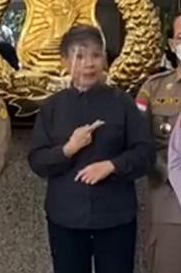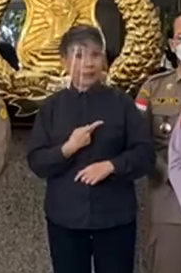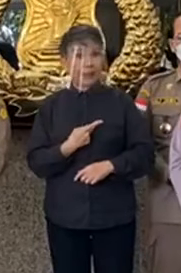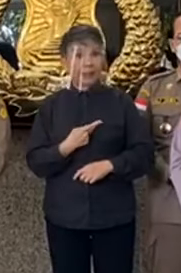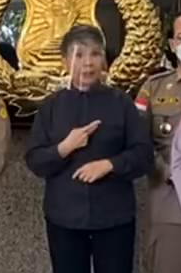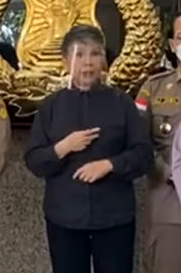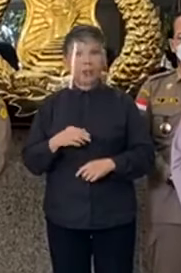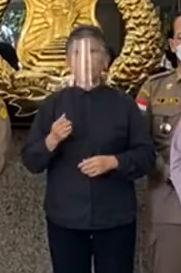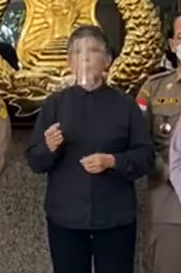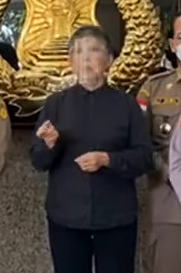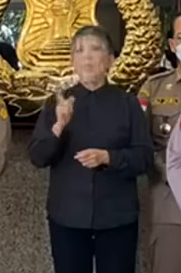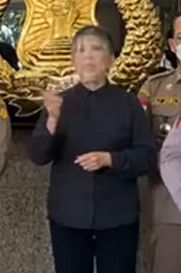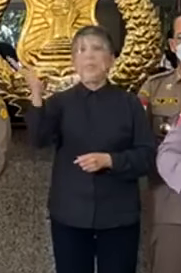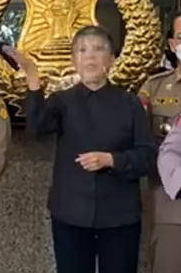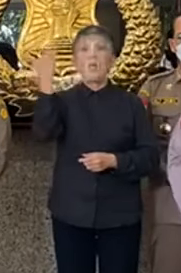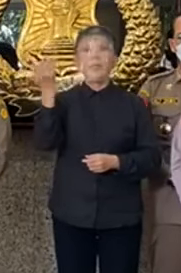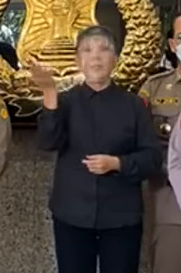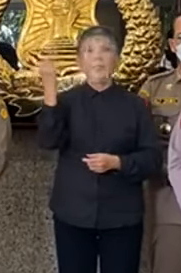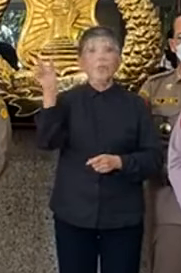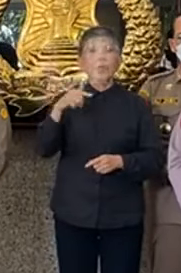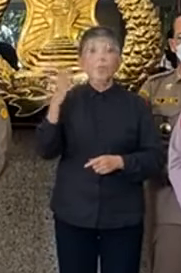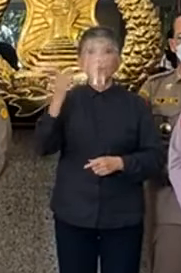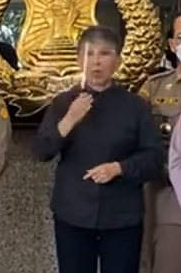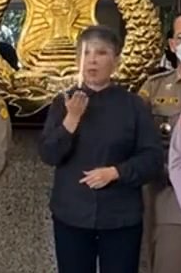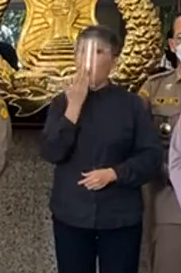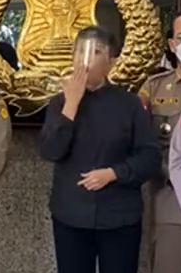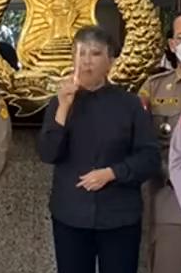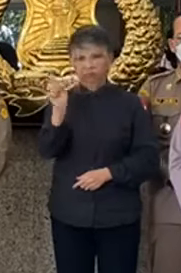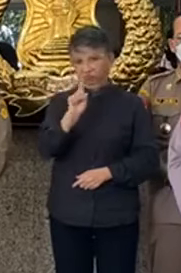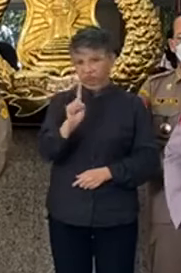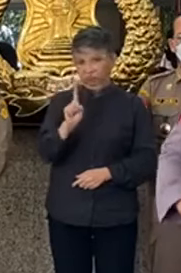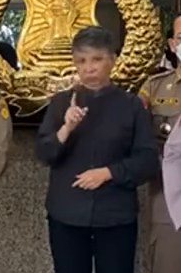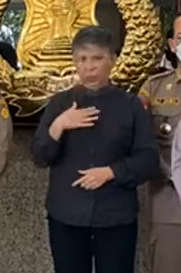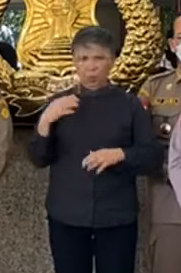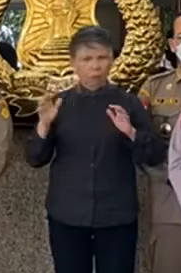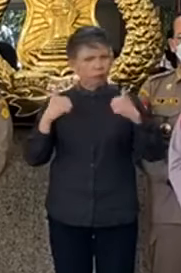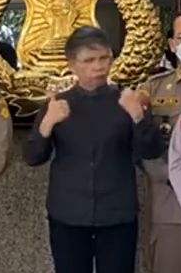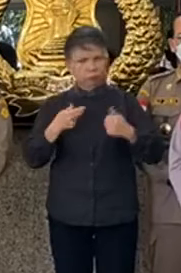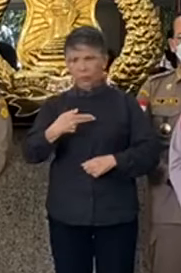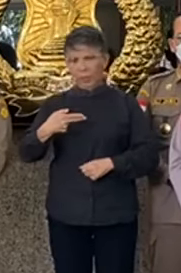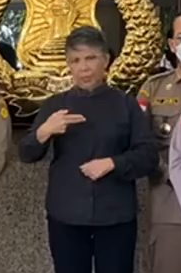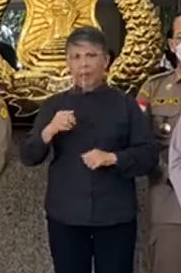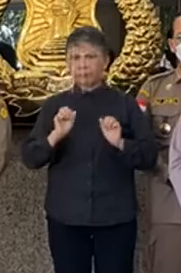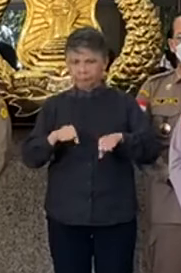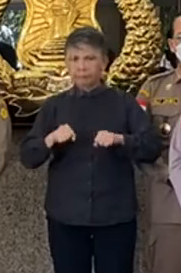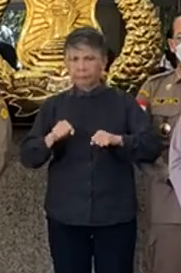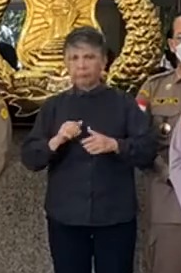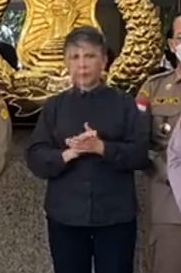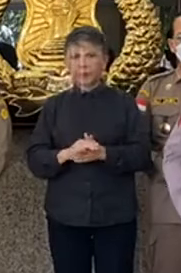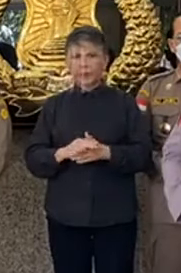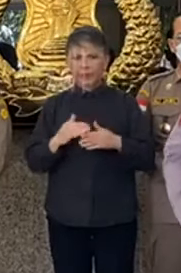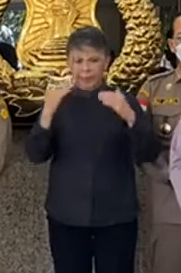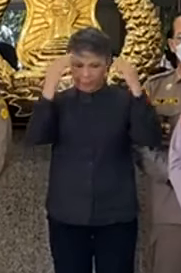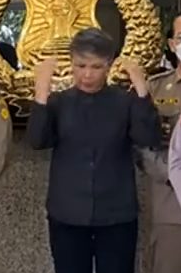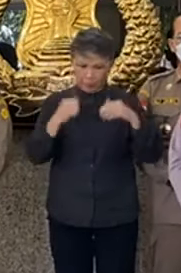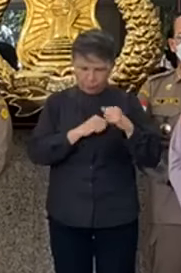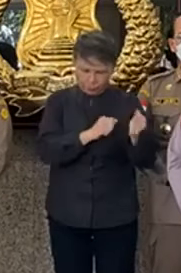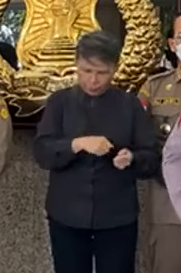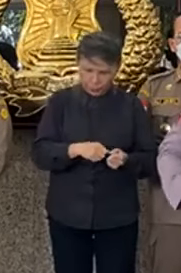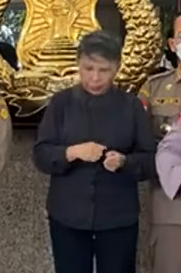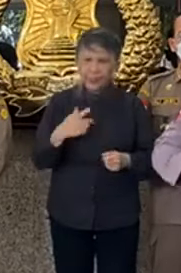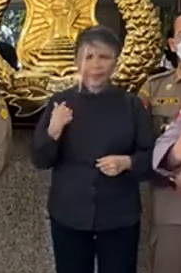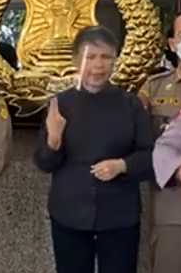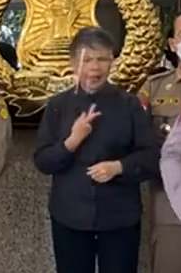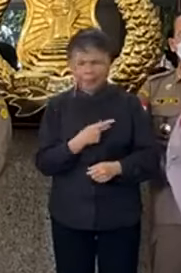tidak mengimpor beras, dan ini tentunya menjadi prestasi dari Kementerian Pertanian, dan kita akan terus